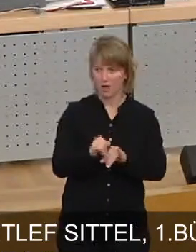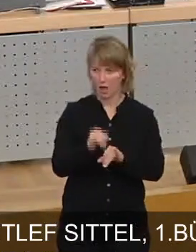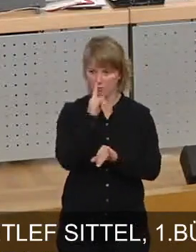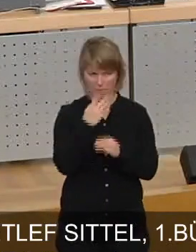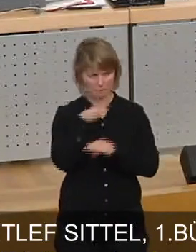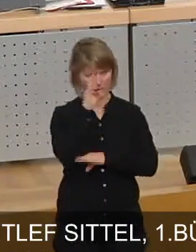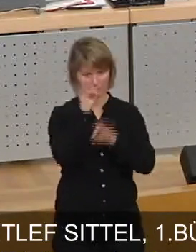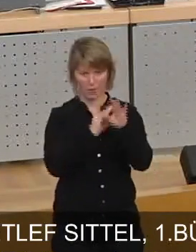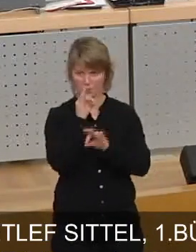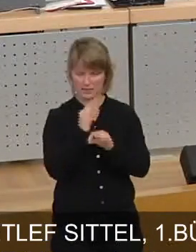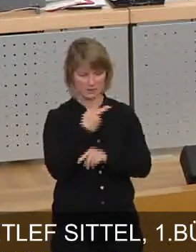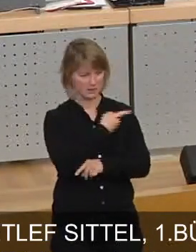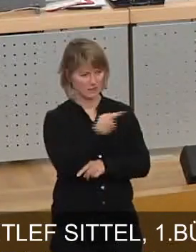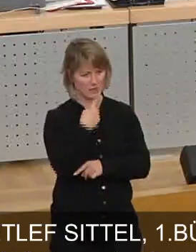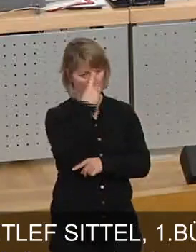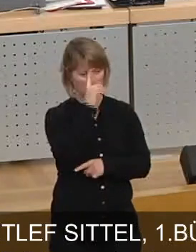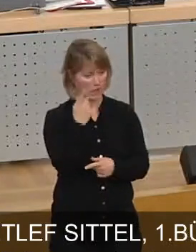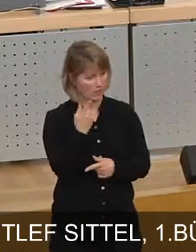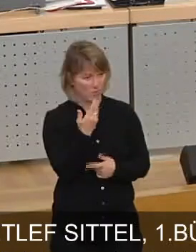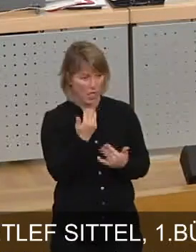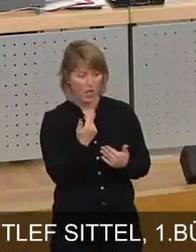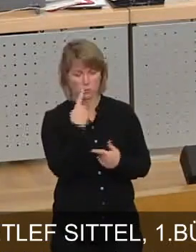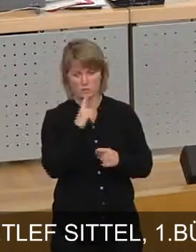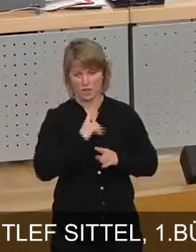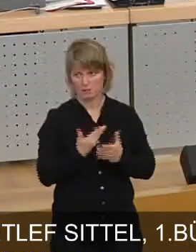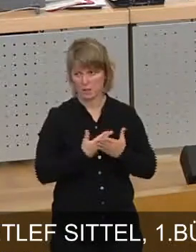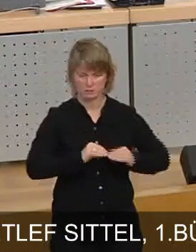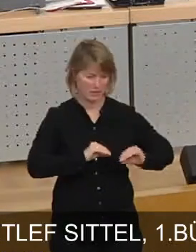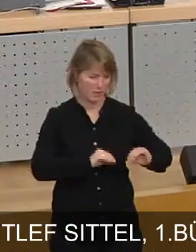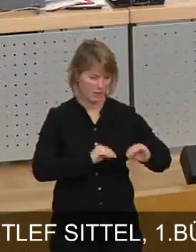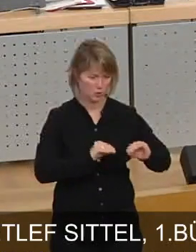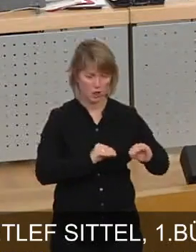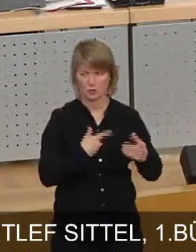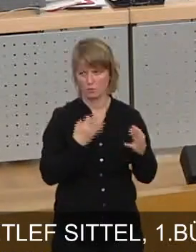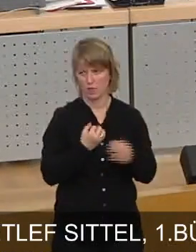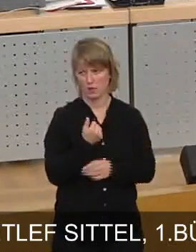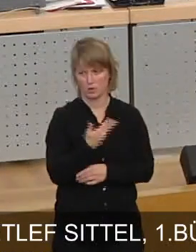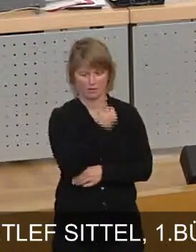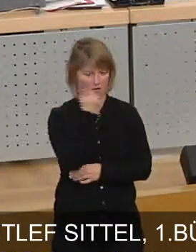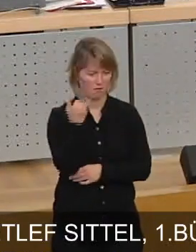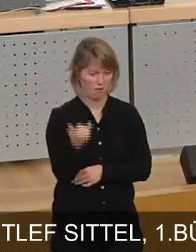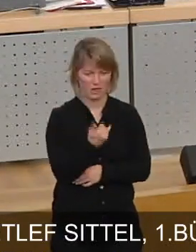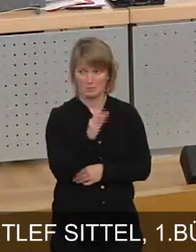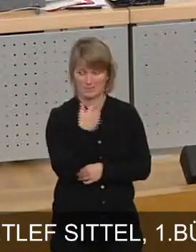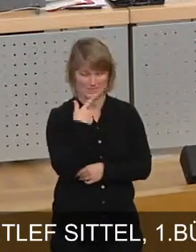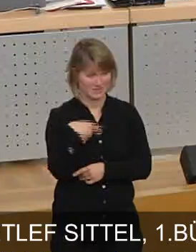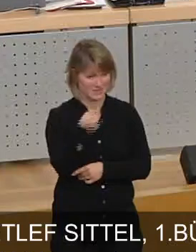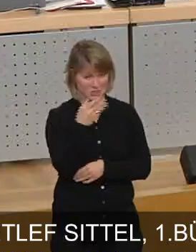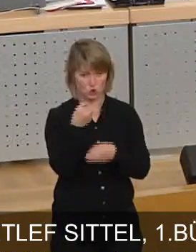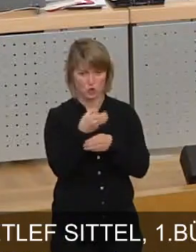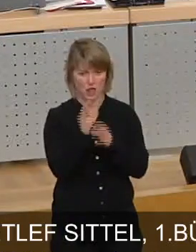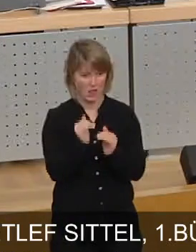Anteil Polizeibeamte eigens ausgebildet werden. Das heißt, es wird einige Jahre dauern, bis die Stellenaufstockung